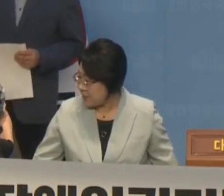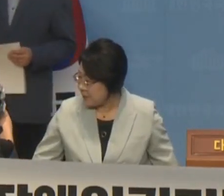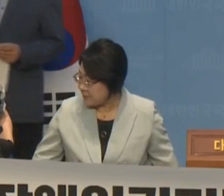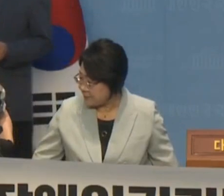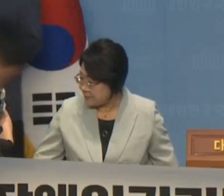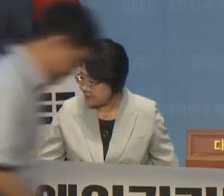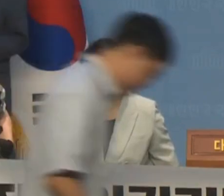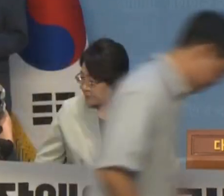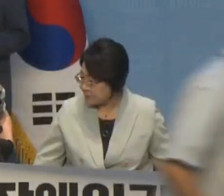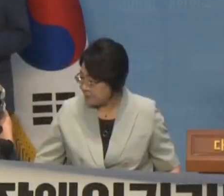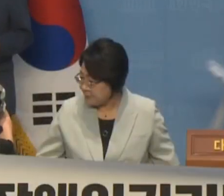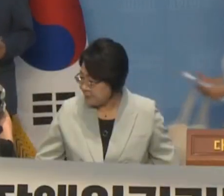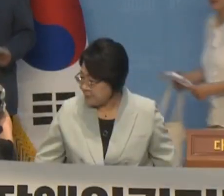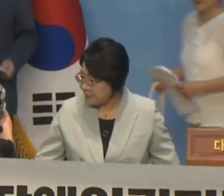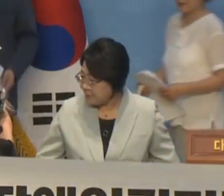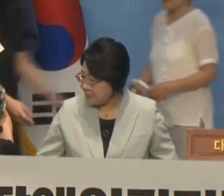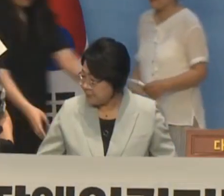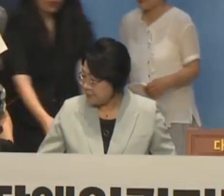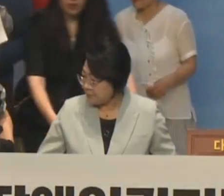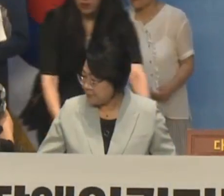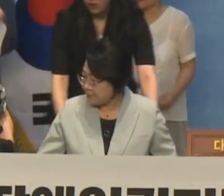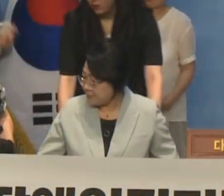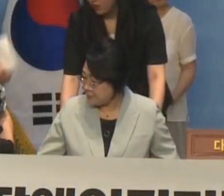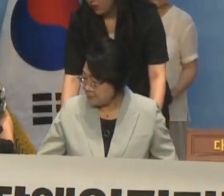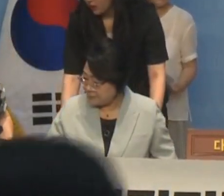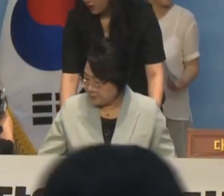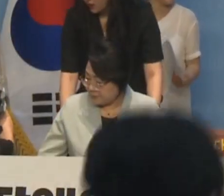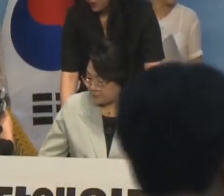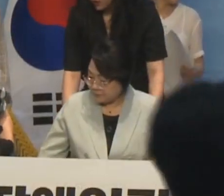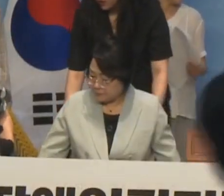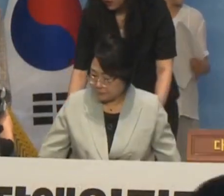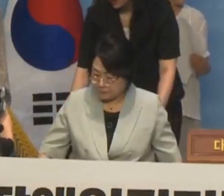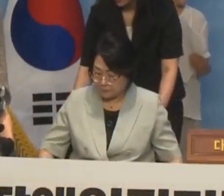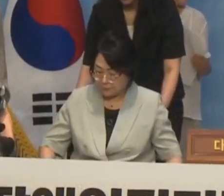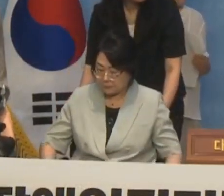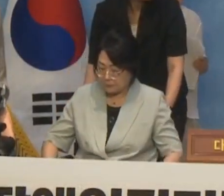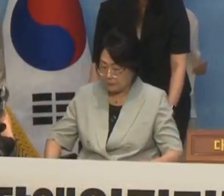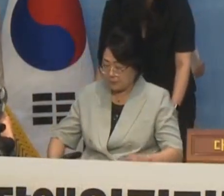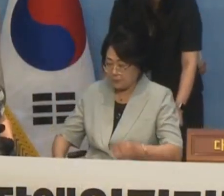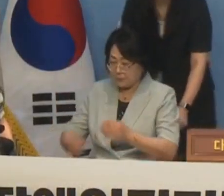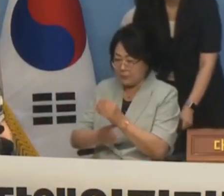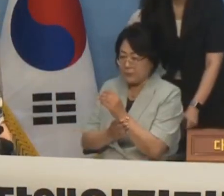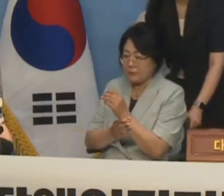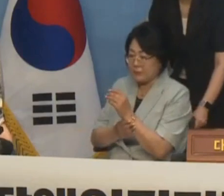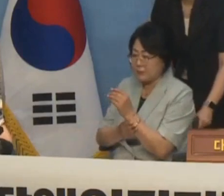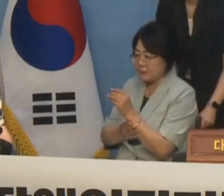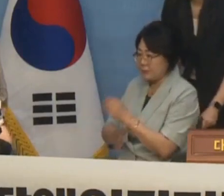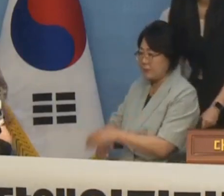장애인한테 총 몇 명으로 돼 있어요? 연합